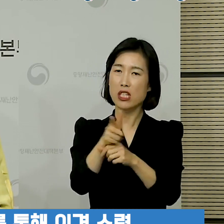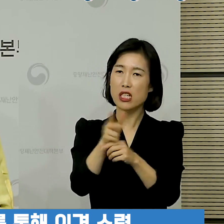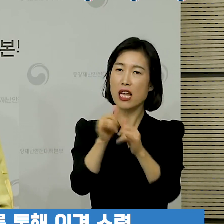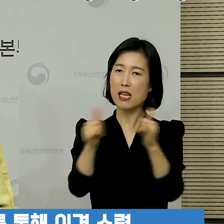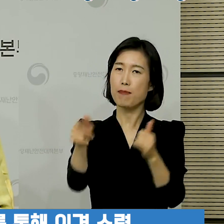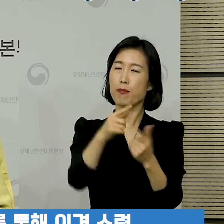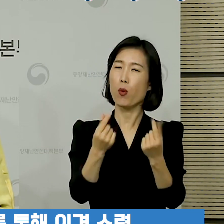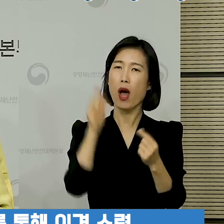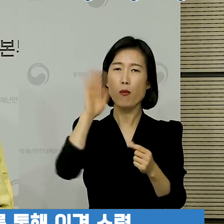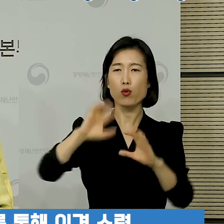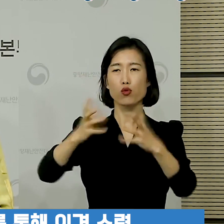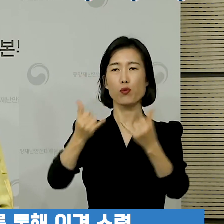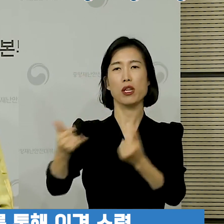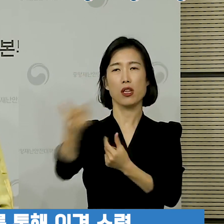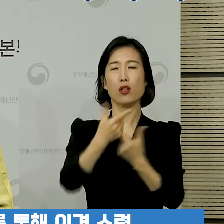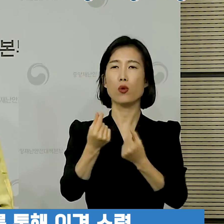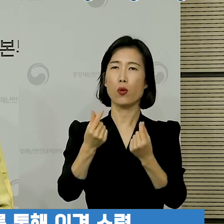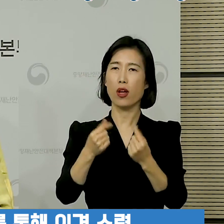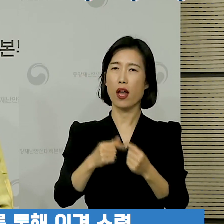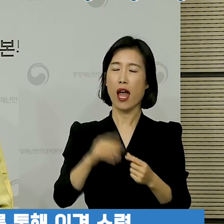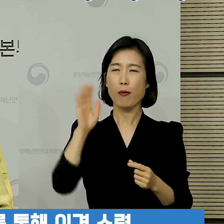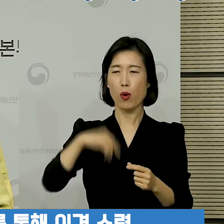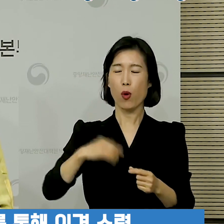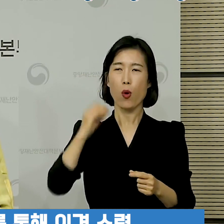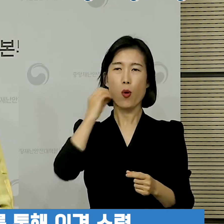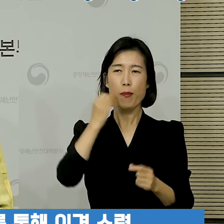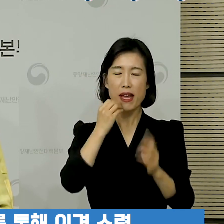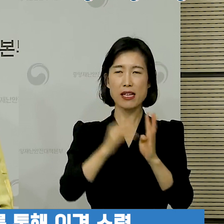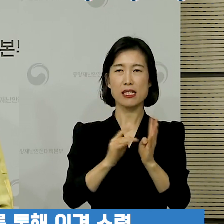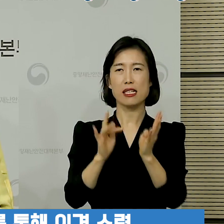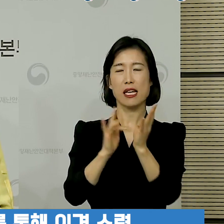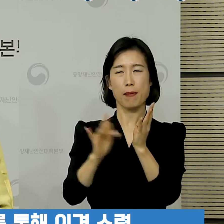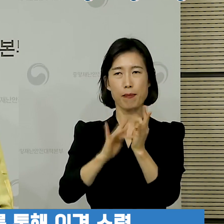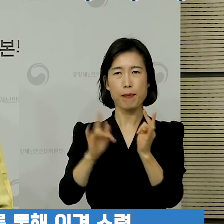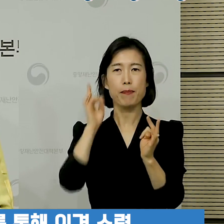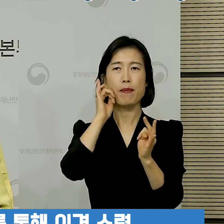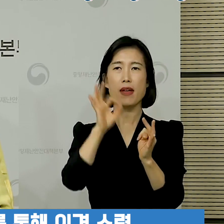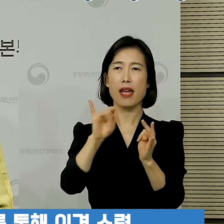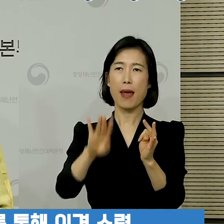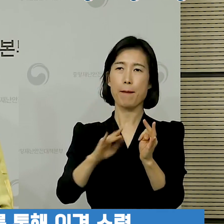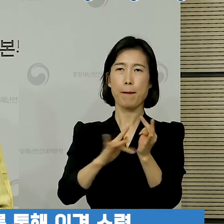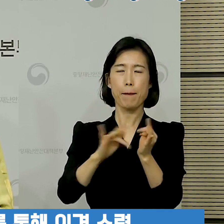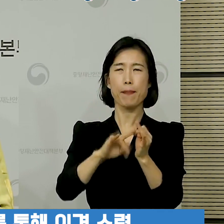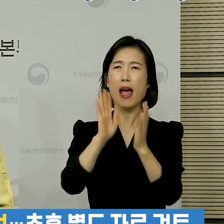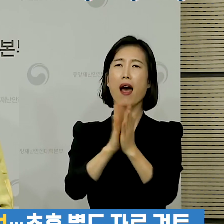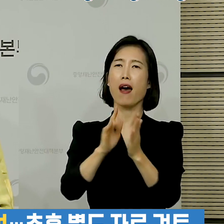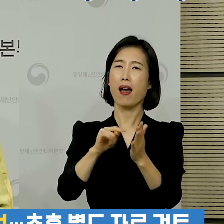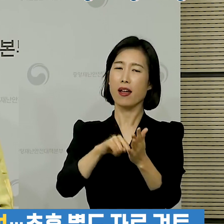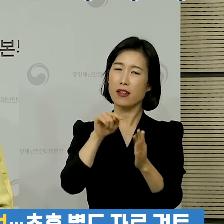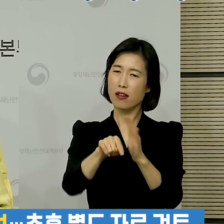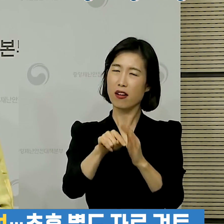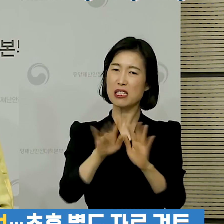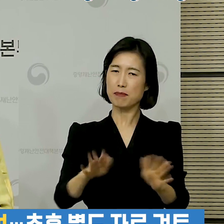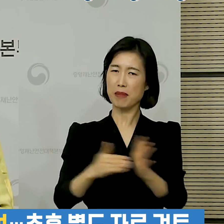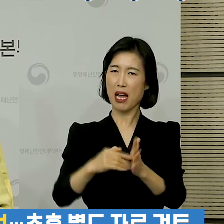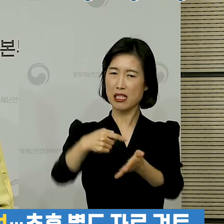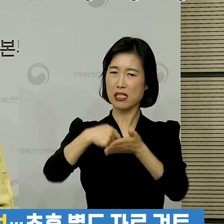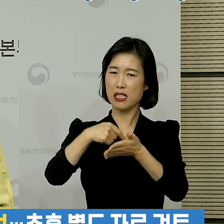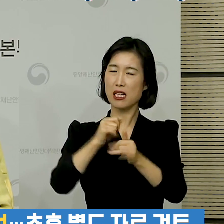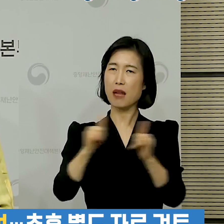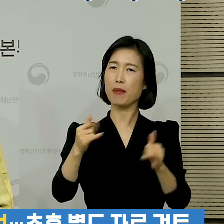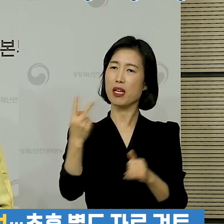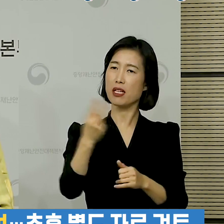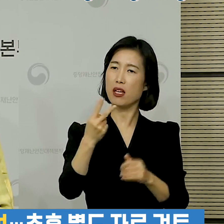그런 걸 통해서도 저희 홈페이지나 아니 마이크로 페이지 등에서도 그 의견들을 좀 제시할 수 있을 겁니다. 현재까지 한 2,000분